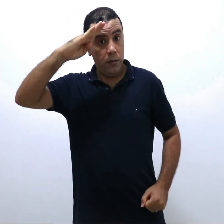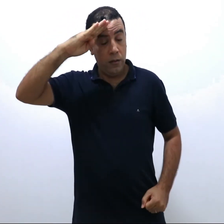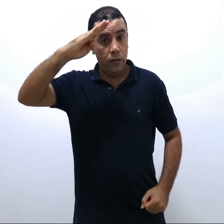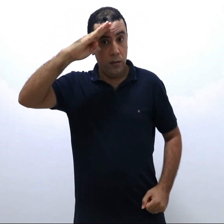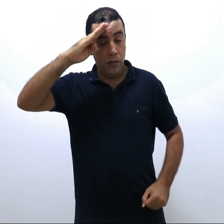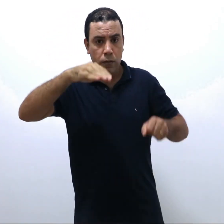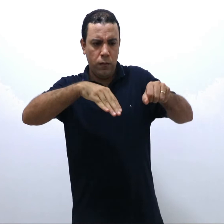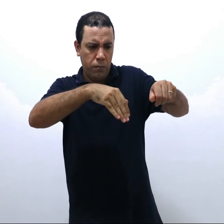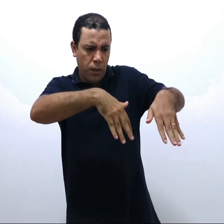seus exércitos,